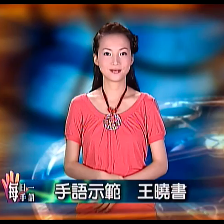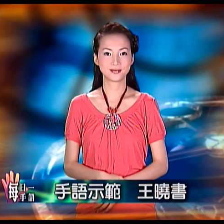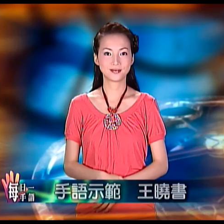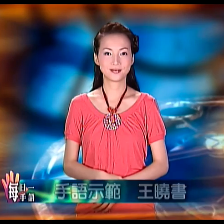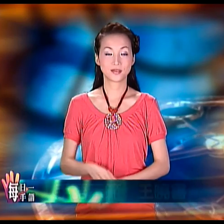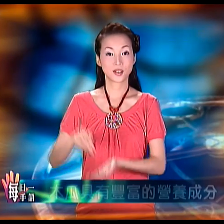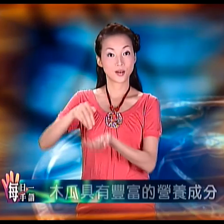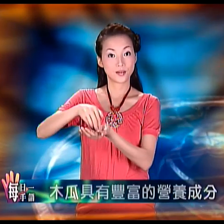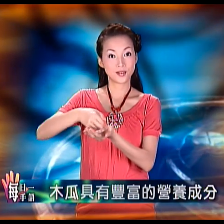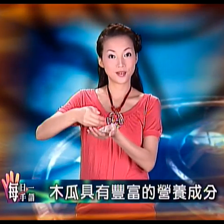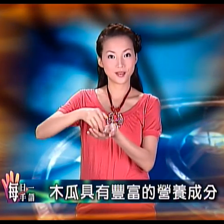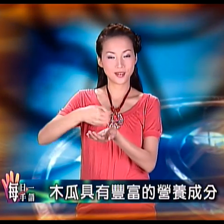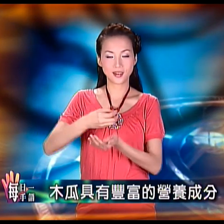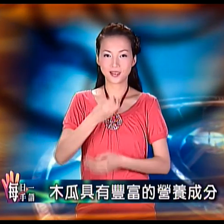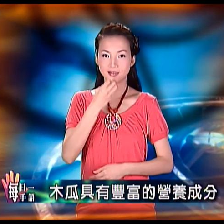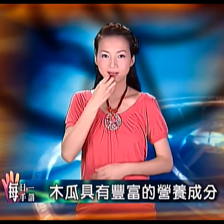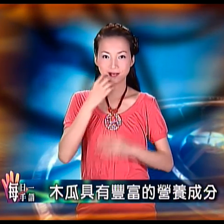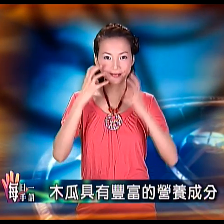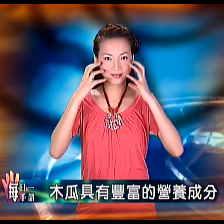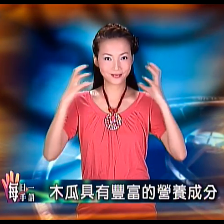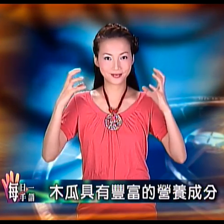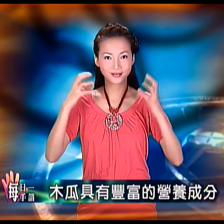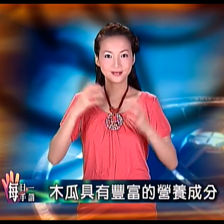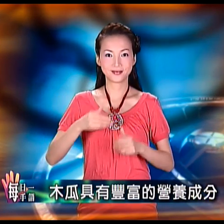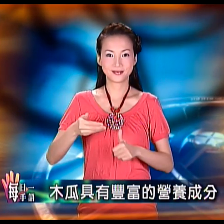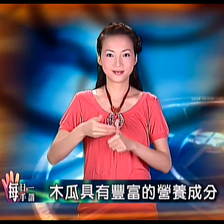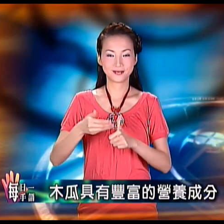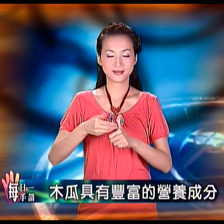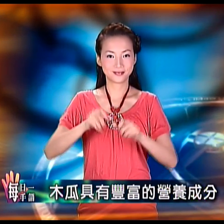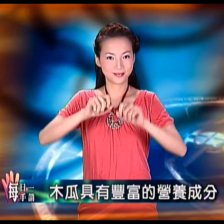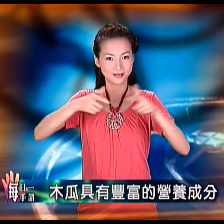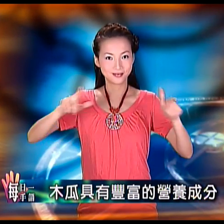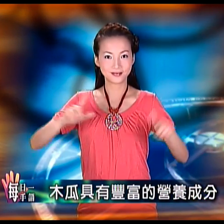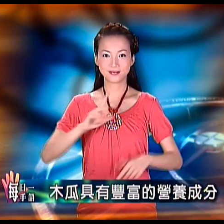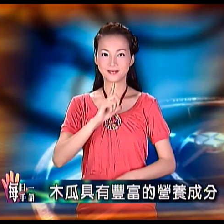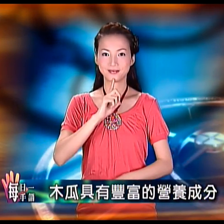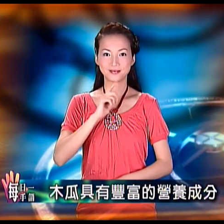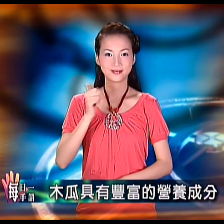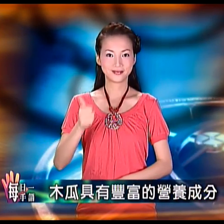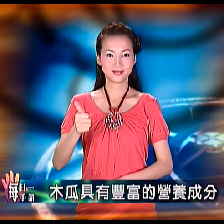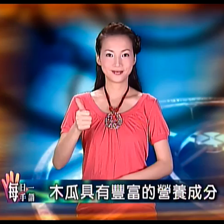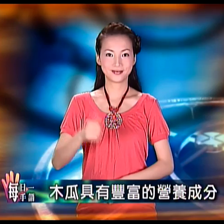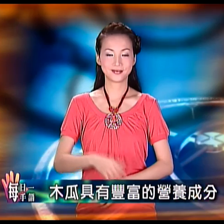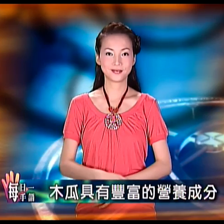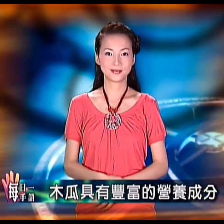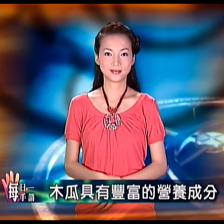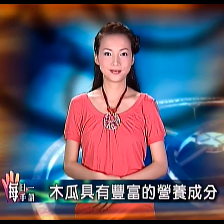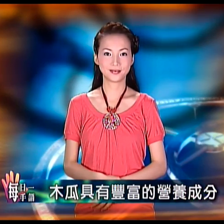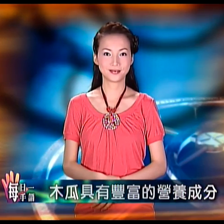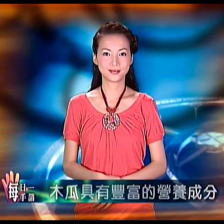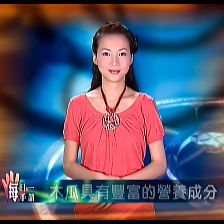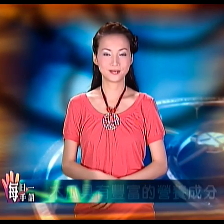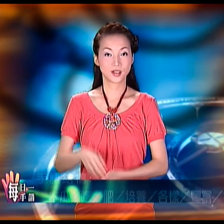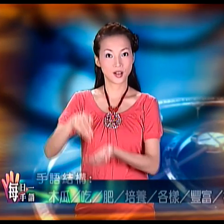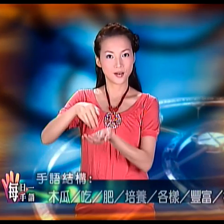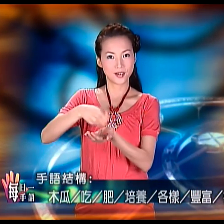语。木瓜具有丰富的营养成分。手语的结构是：木